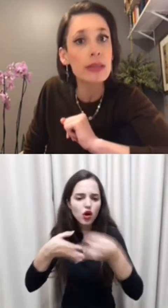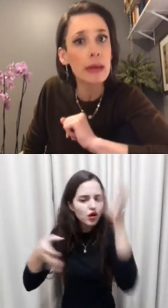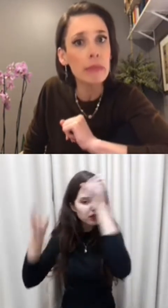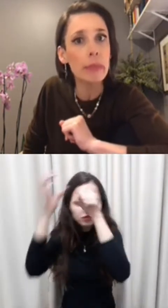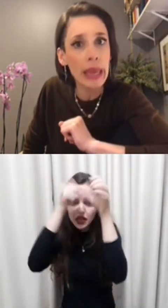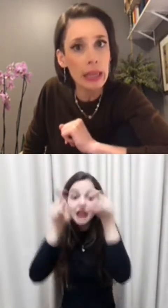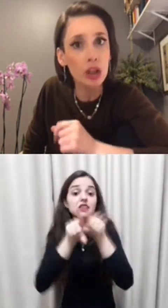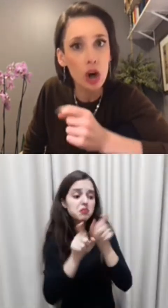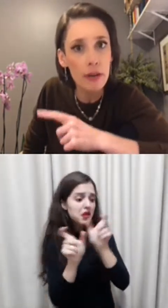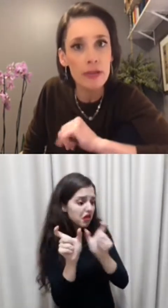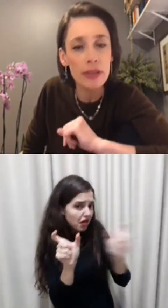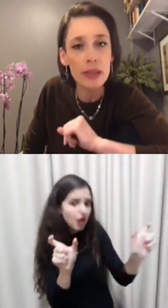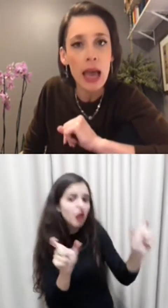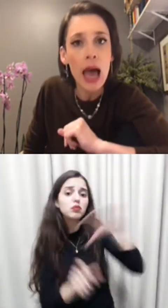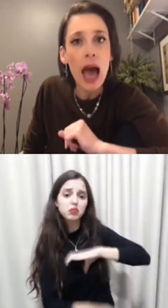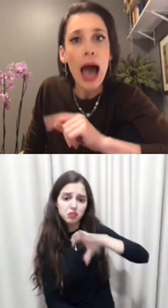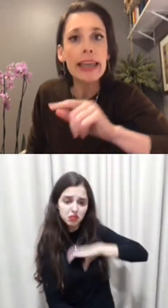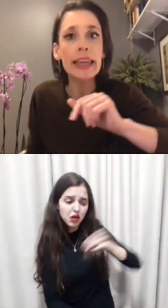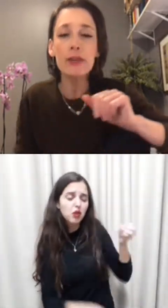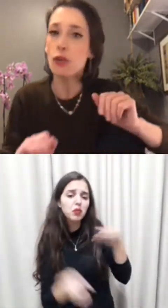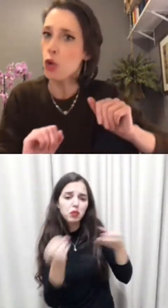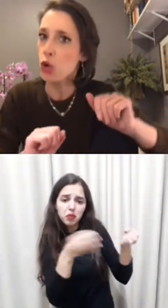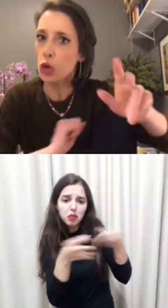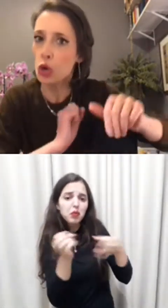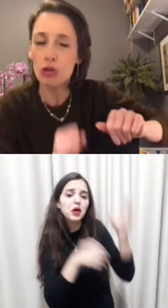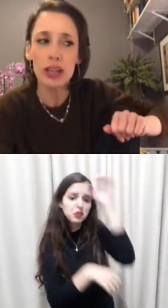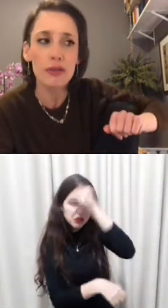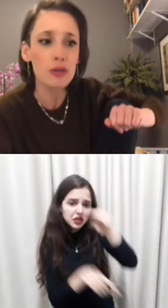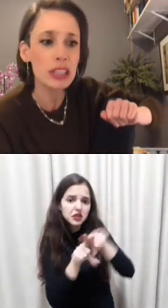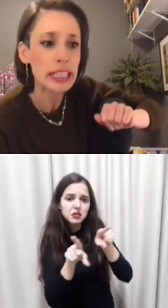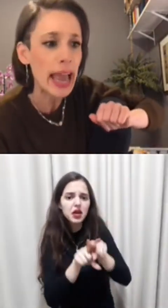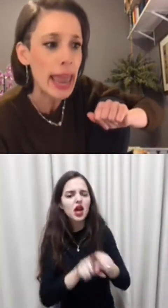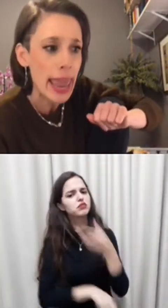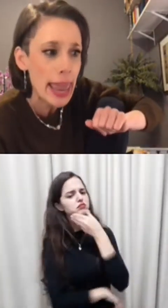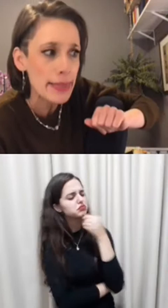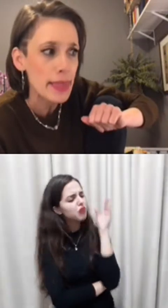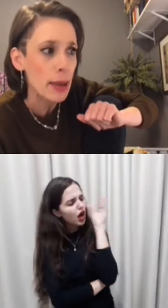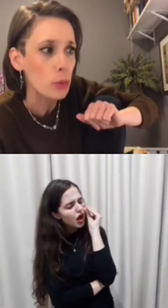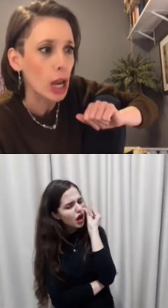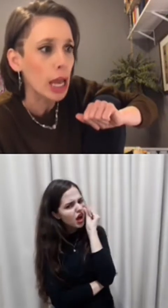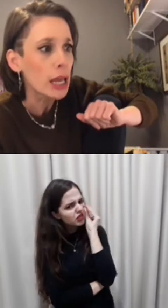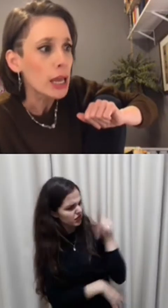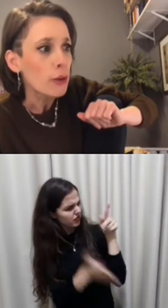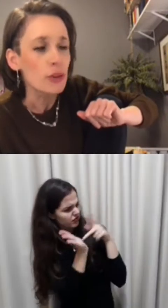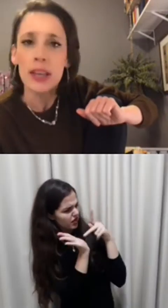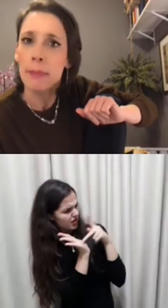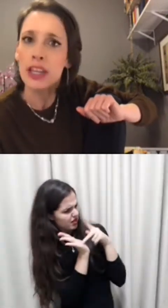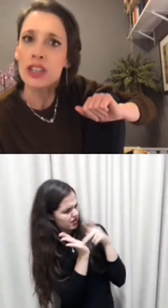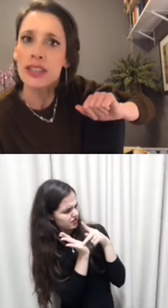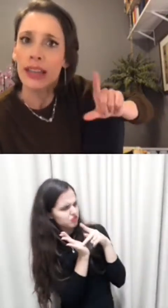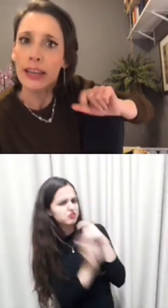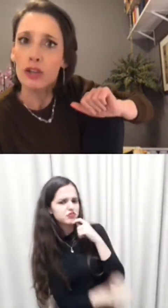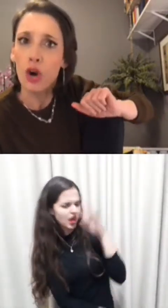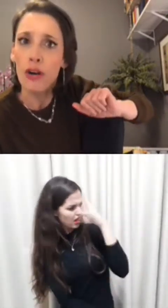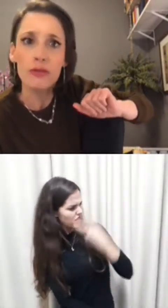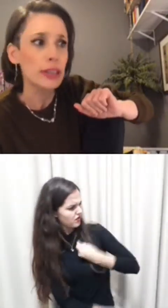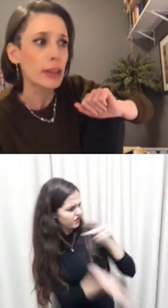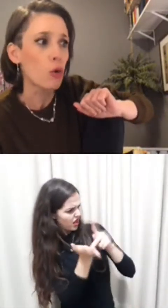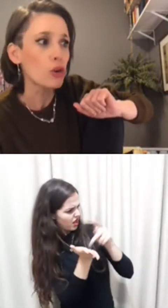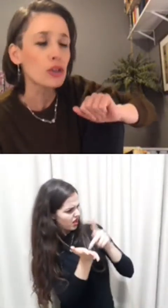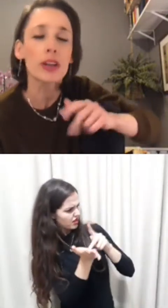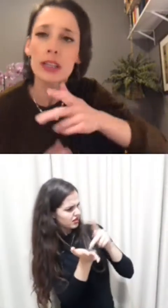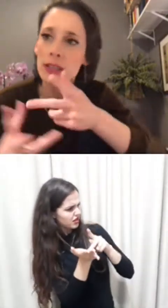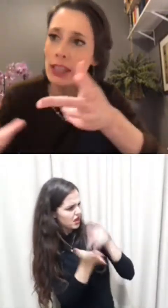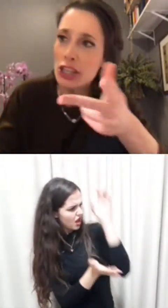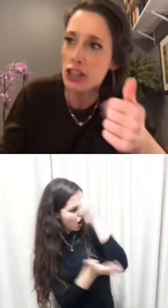português também novas. Aí ele ficou curioso, né? Ele falou assim: ah, é, Débora? Você aprende sinais novos até